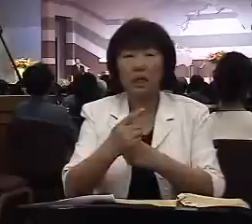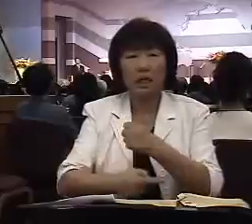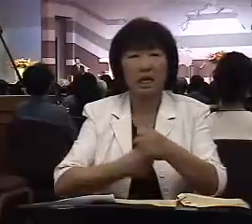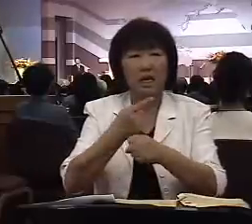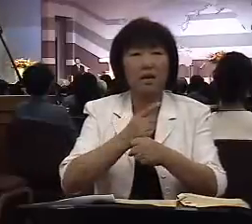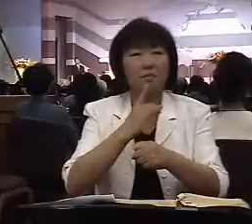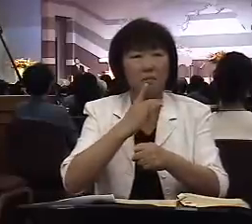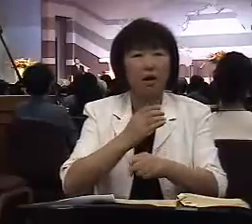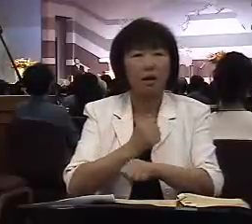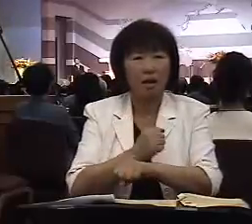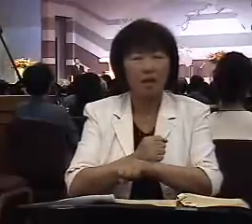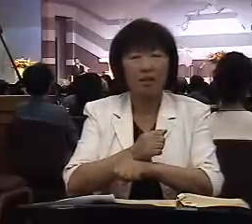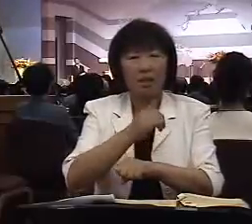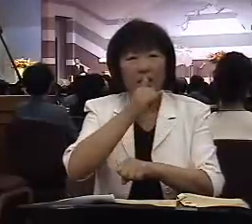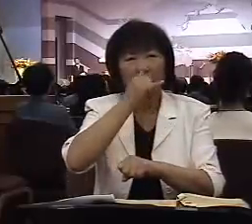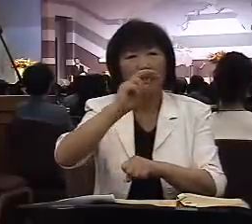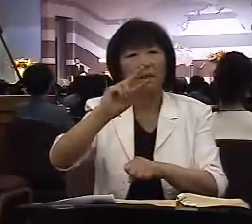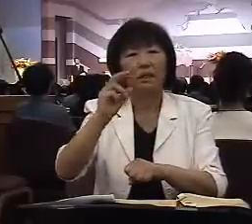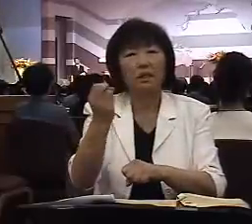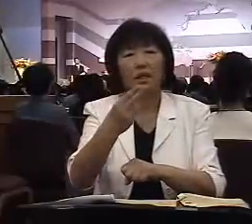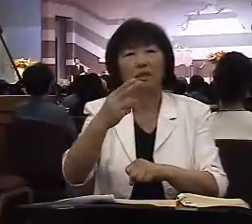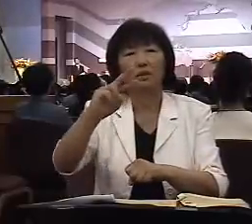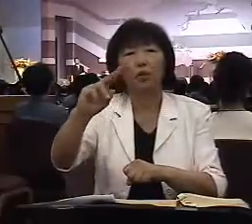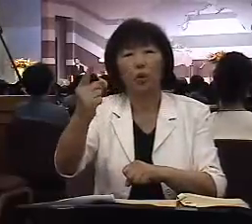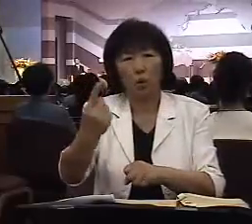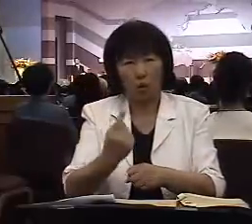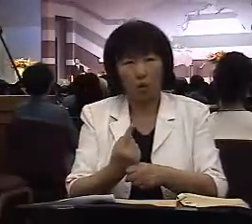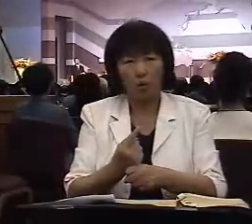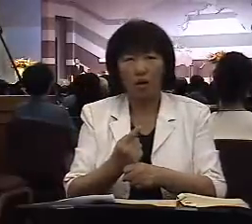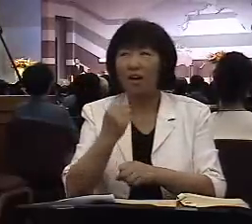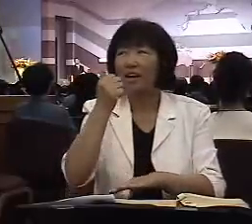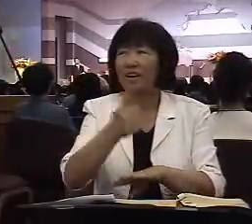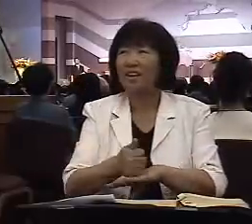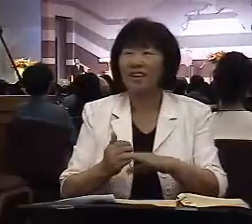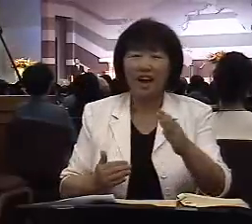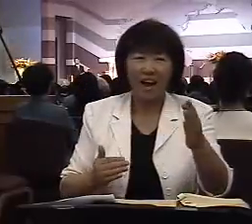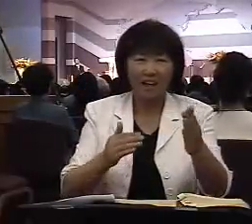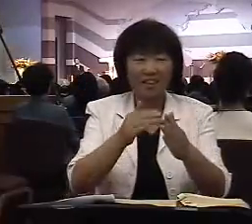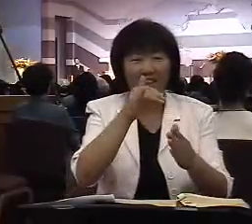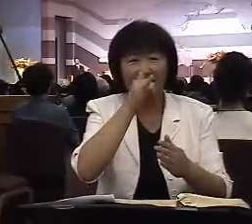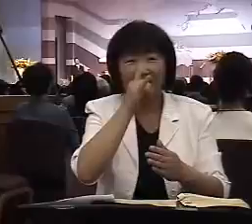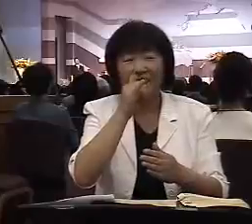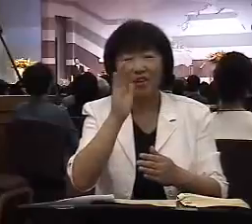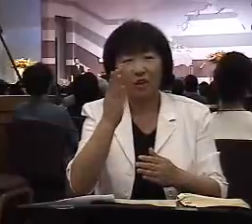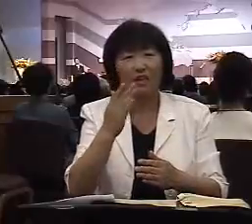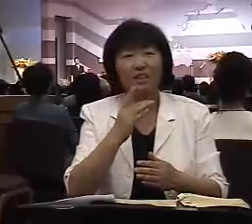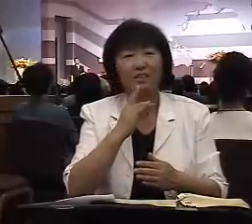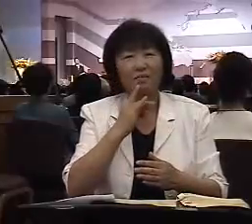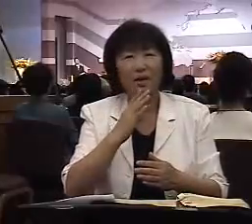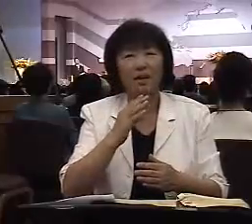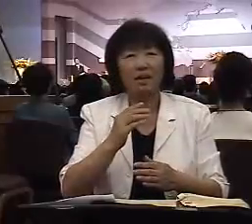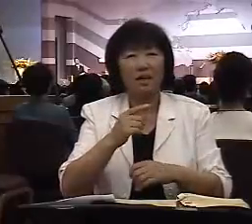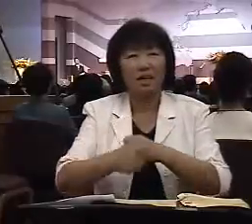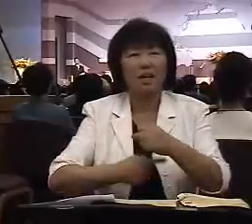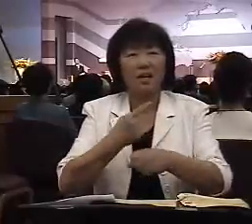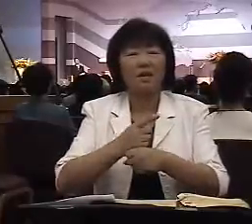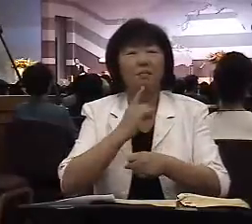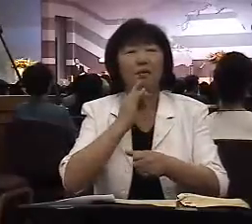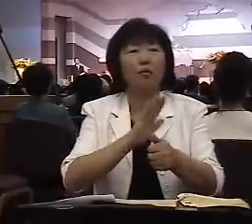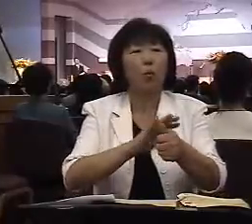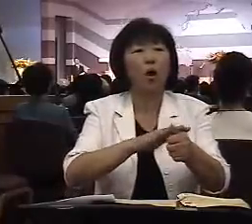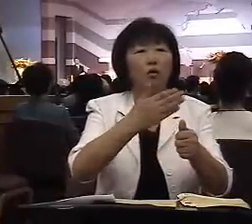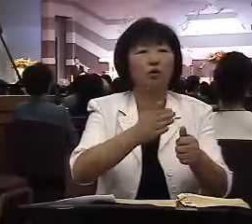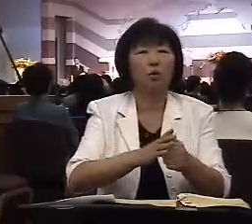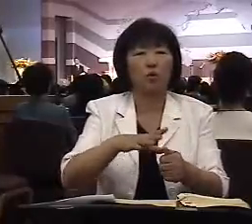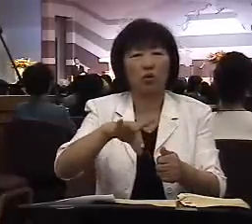하시고 돌아오시는 한이 있더라도 기관 가시면 끝까지 있어야 되겠지만 1년만 하시고 돌아오는 한이 있더라도 처음